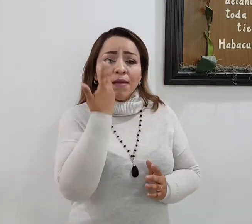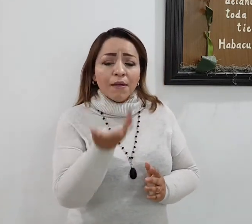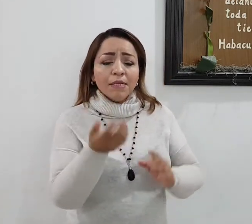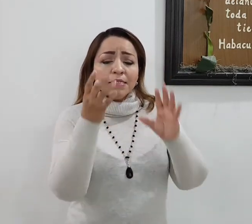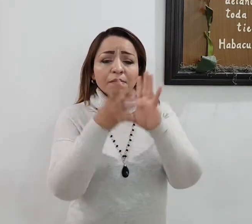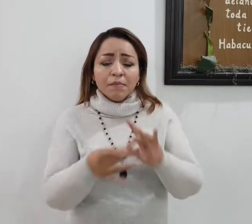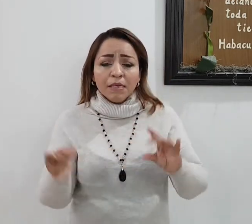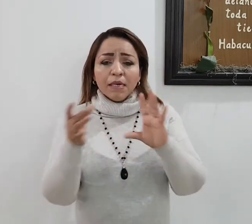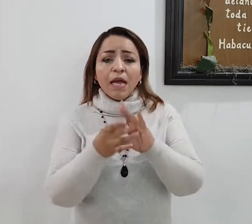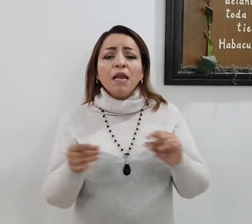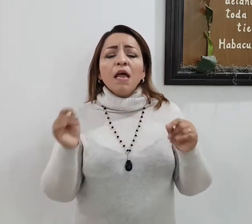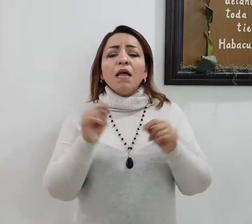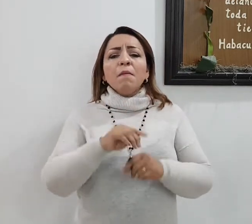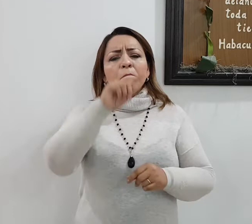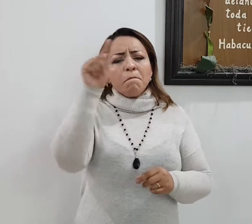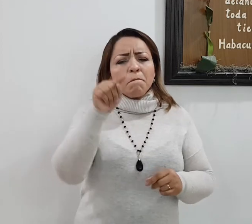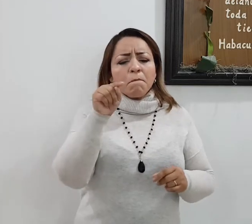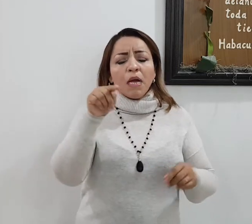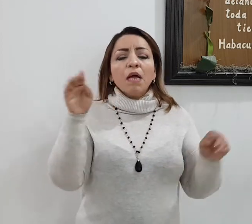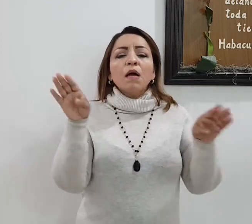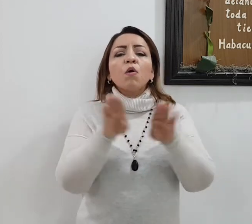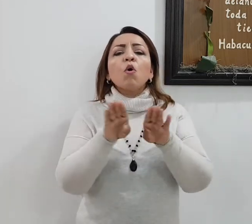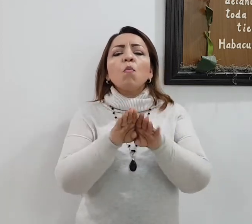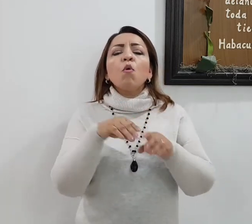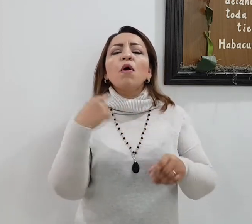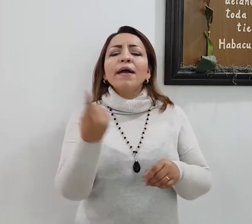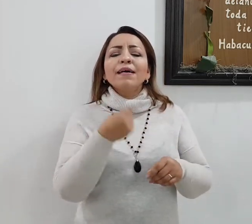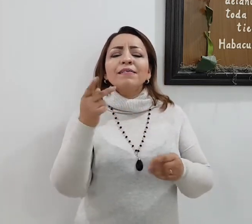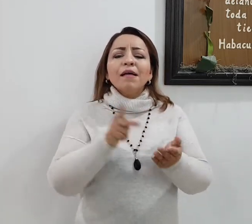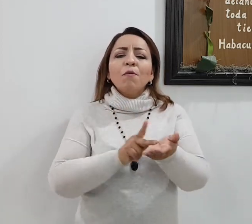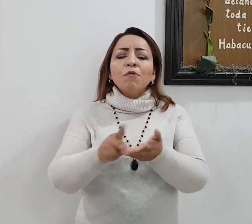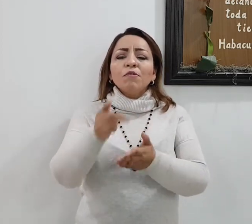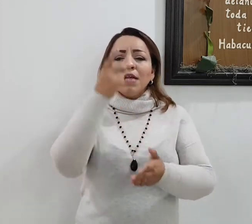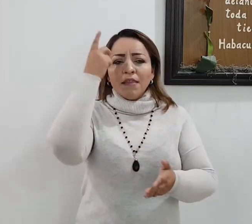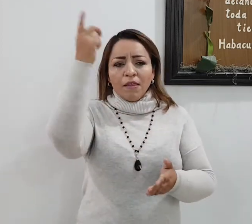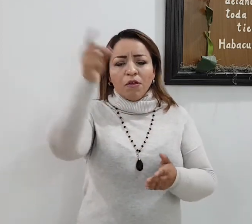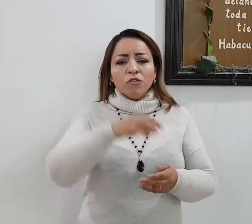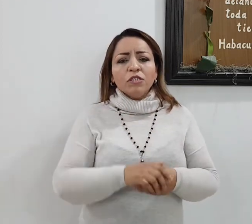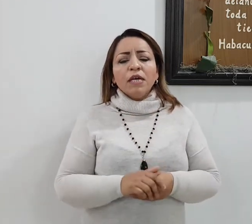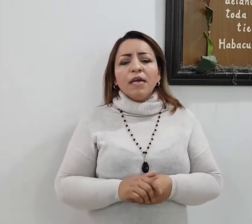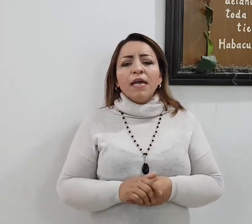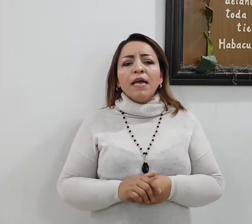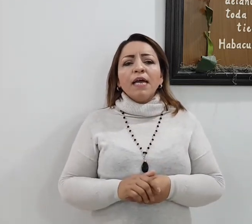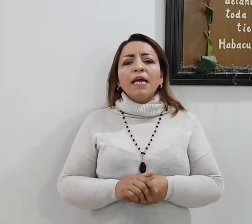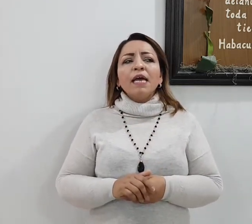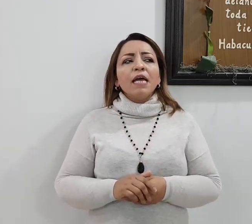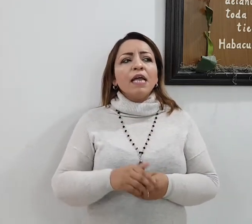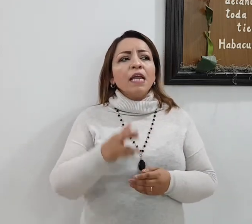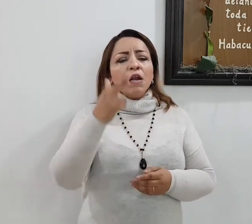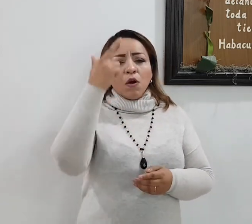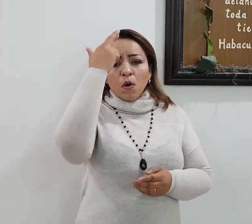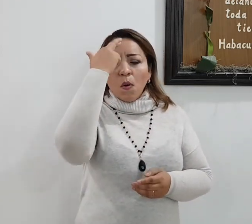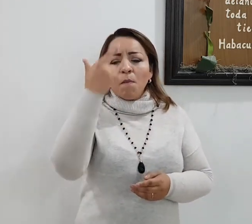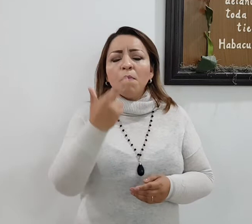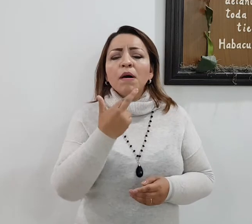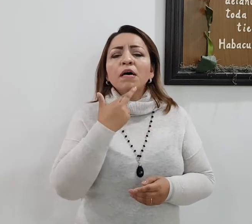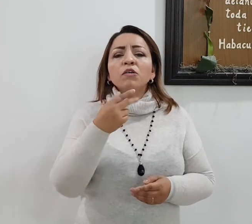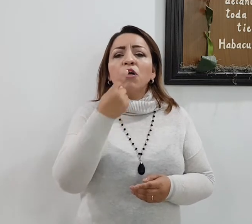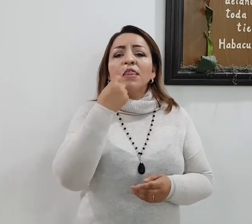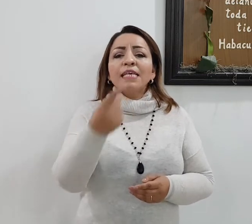la voluntad de Dios. En Romanos 12:2 dice que la voluntad de Dios es buena, agradable y